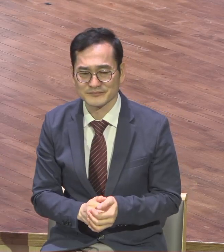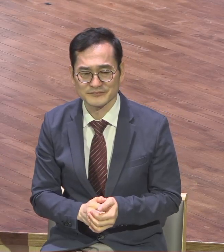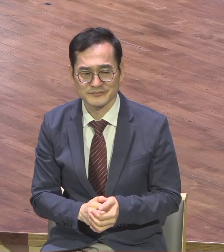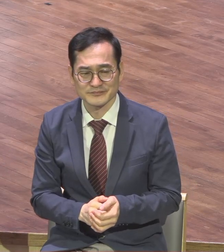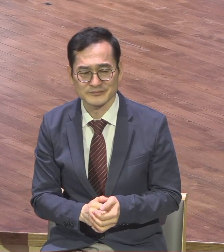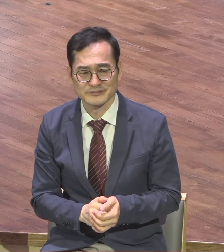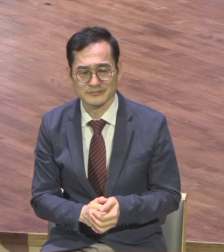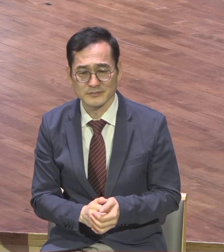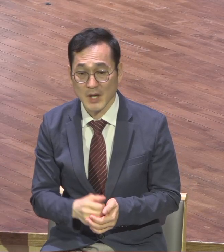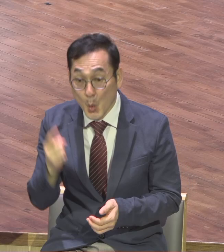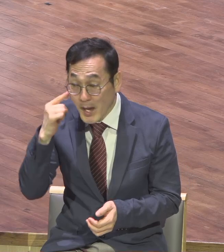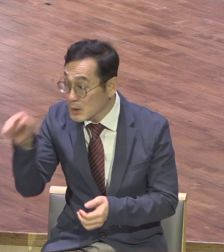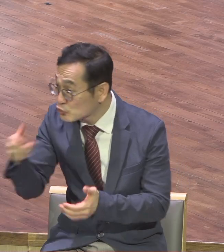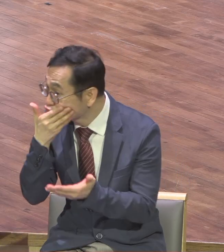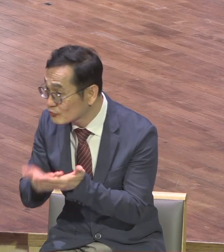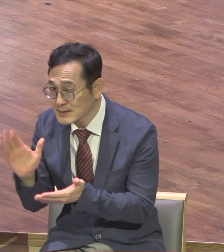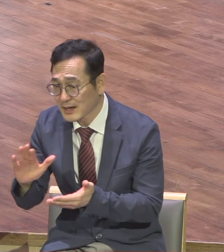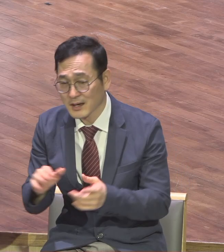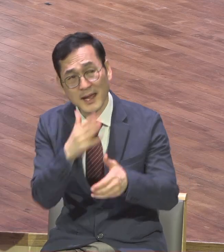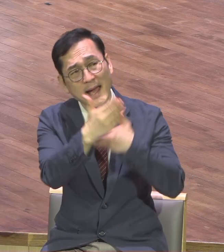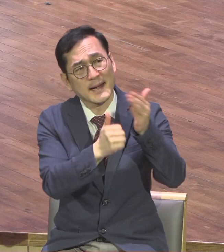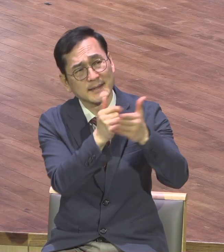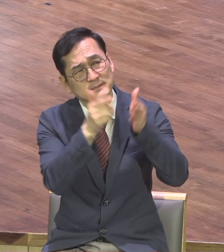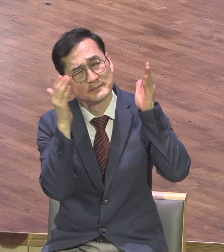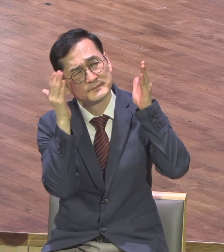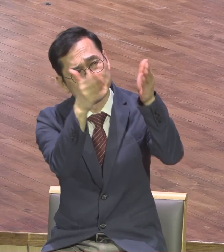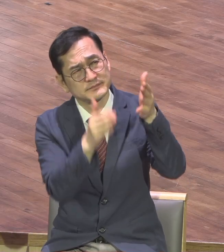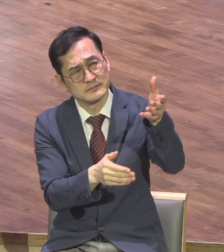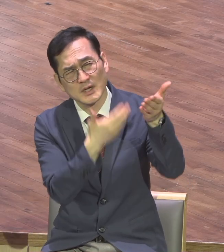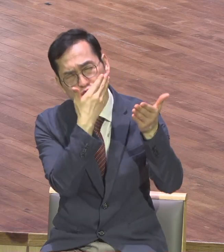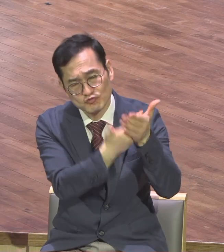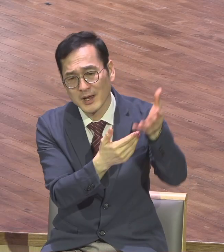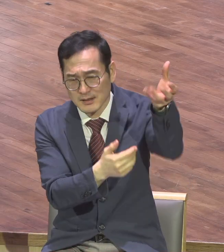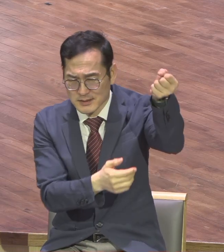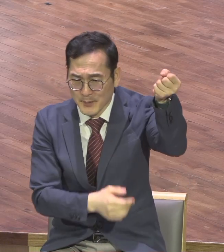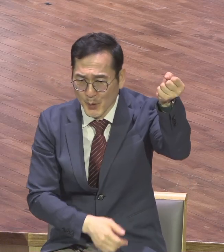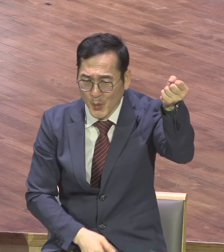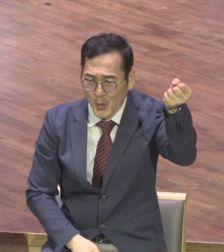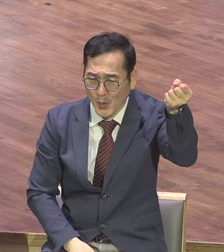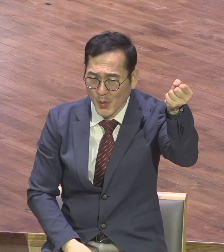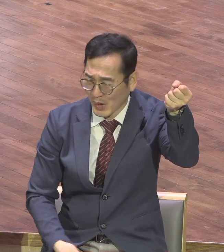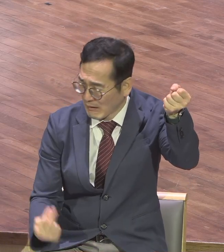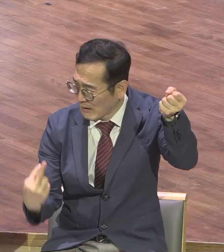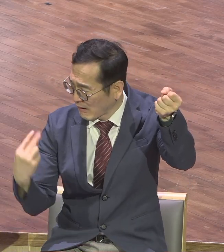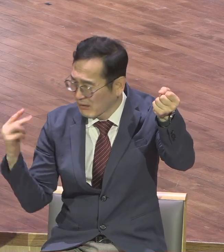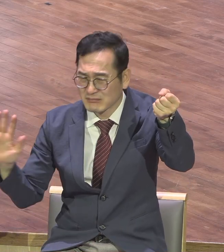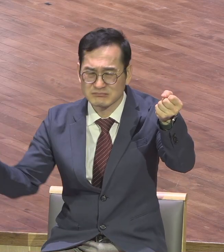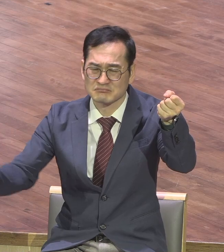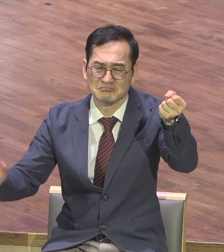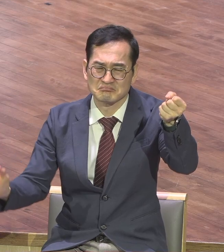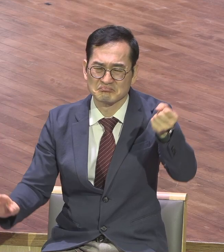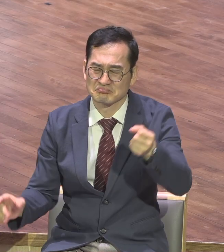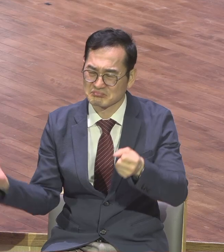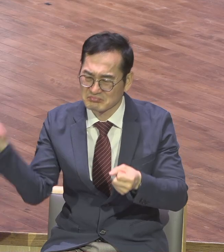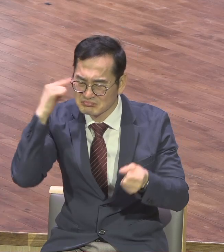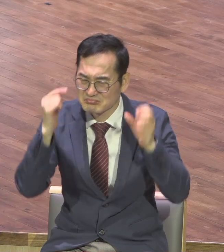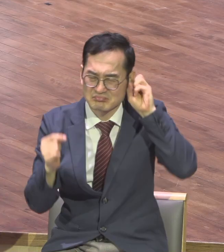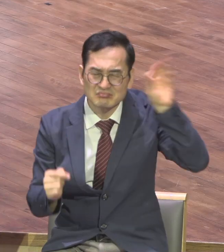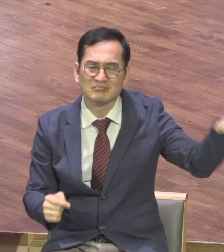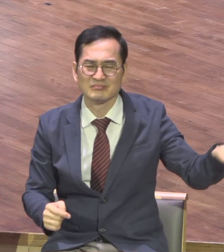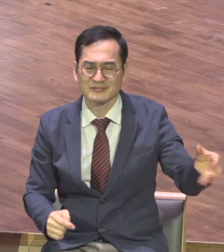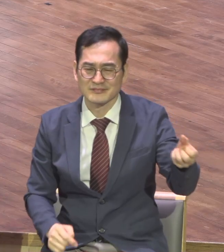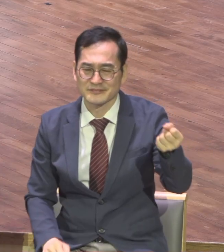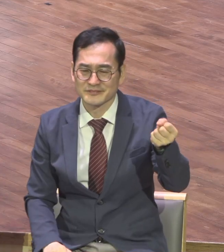인생을 향해서 인생의 방향을 잡게 되고 도전한 자리로 나가게 된다. 성장이 팍팍팍 일어나죠. 날마다